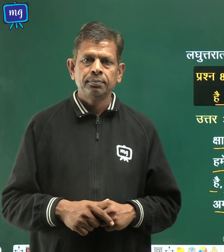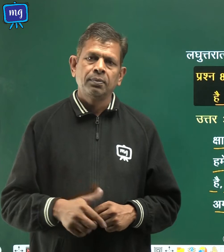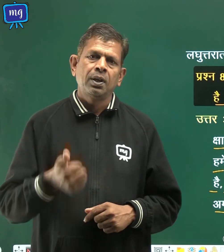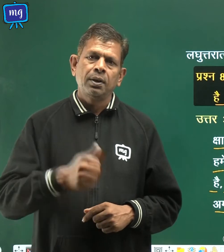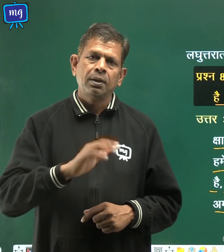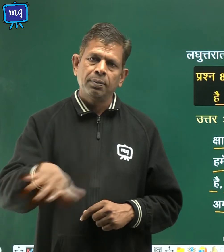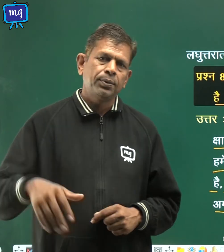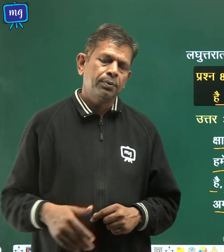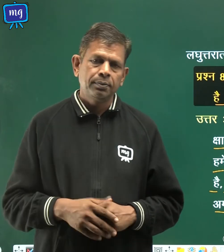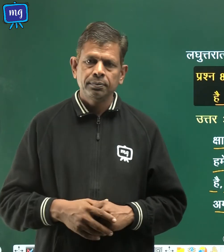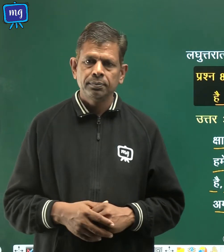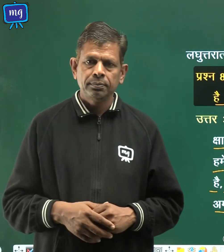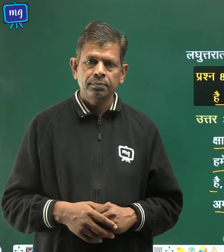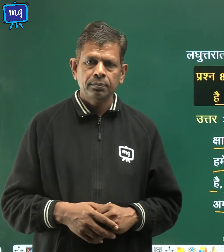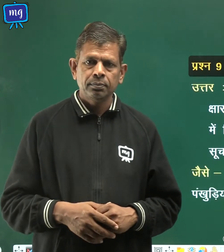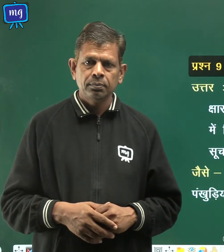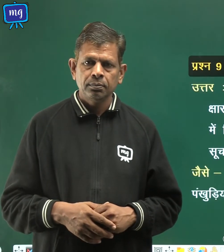ठीक है बच्चों।